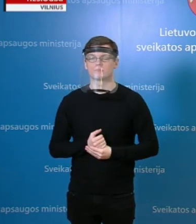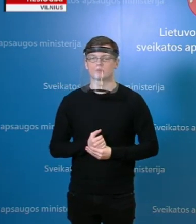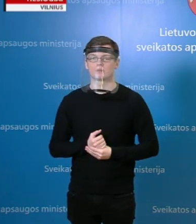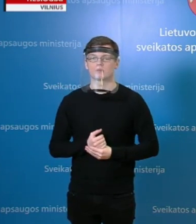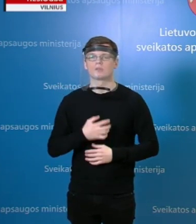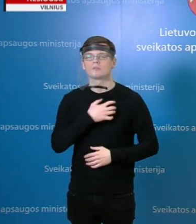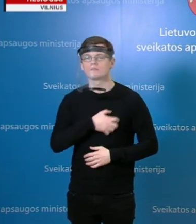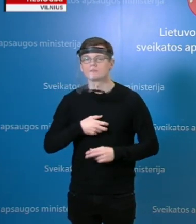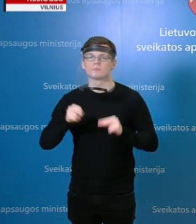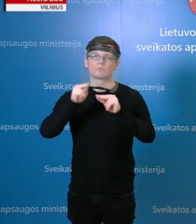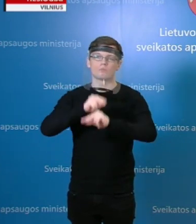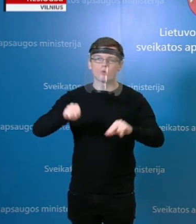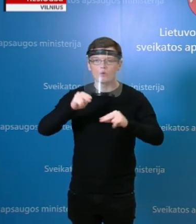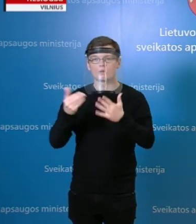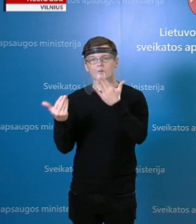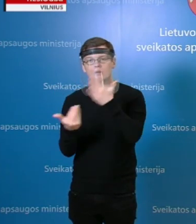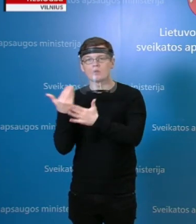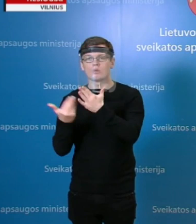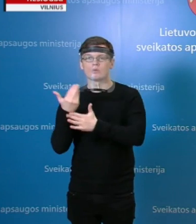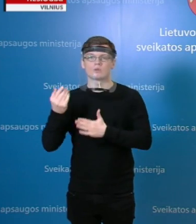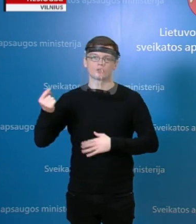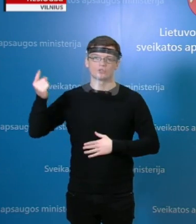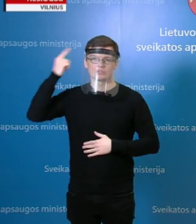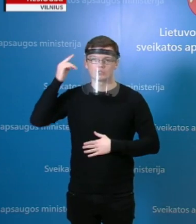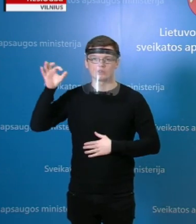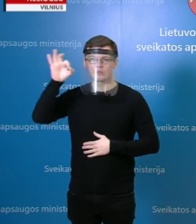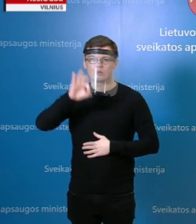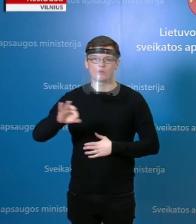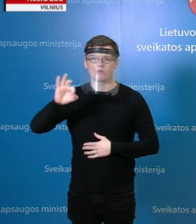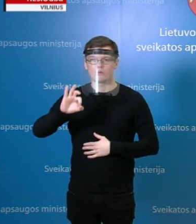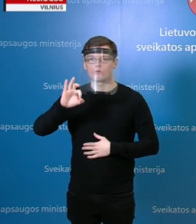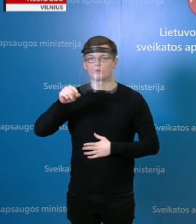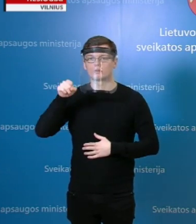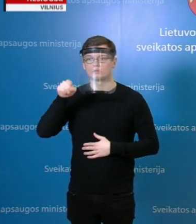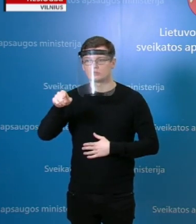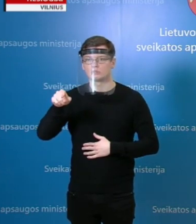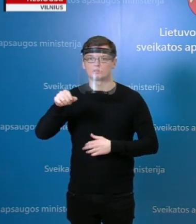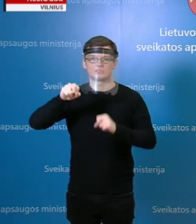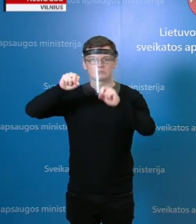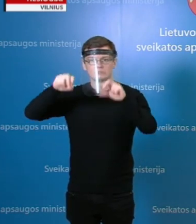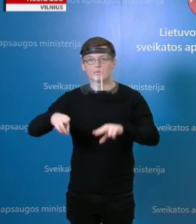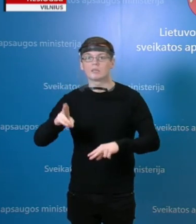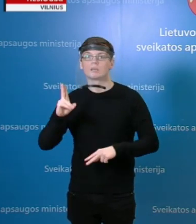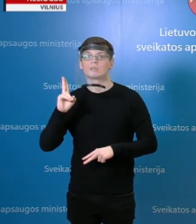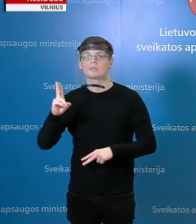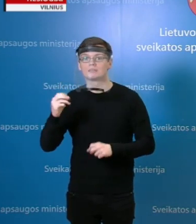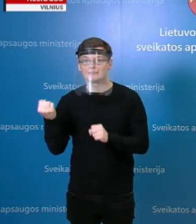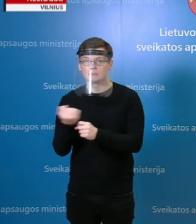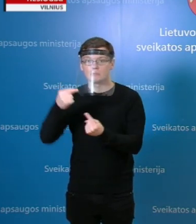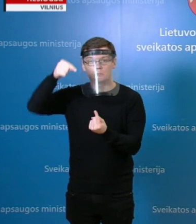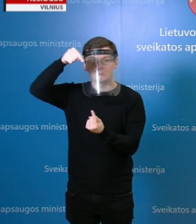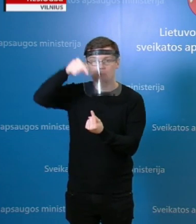arba atnaujinti žinias, arba padėti su supervizijomis specialistam, kurie turėtų prisitaikyti